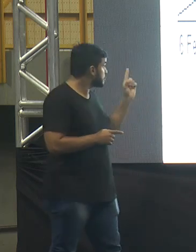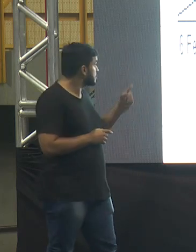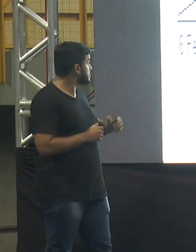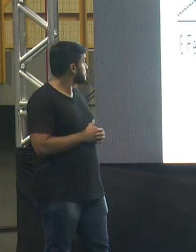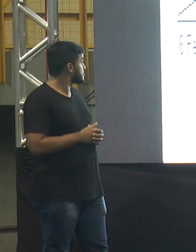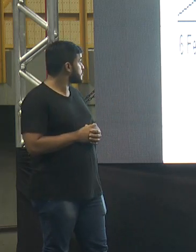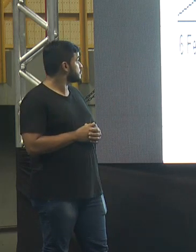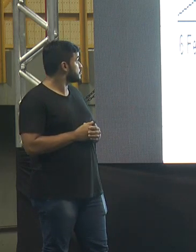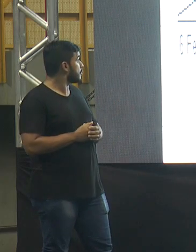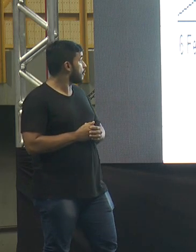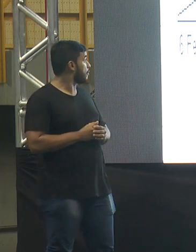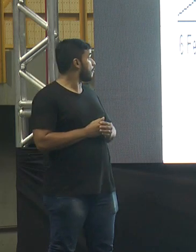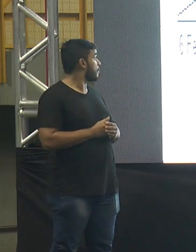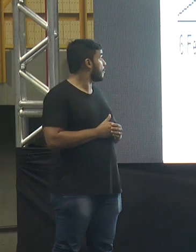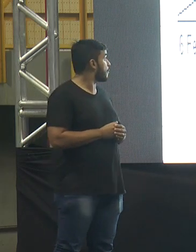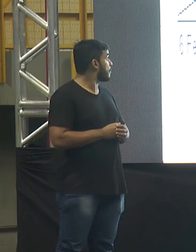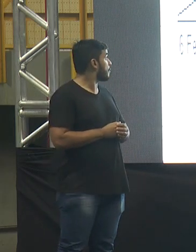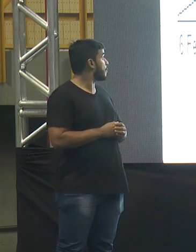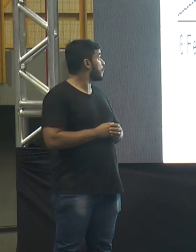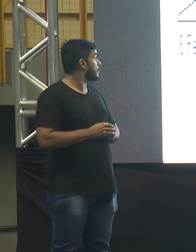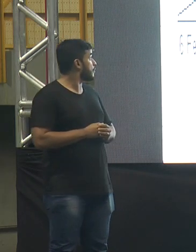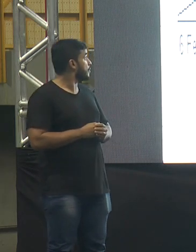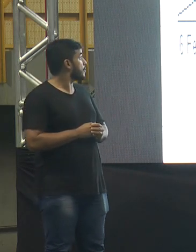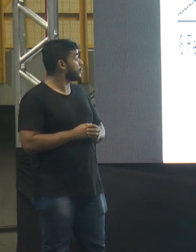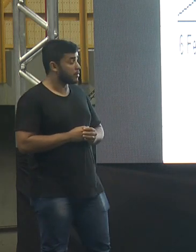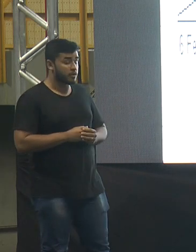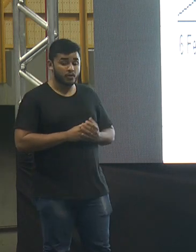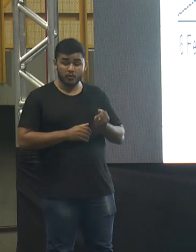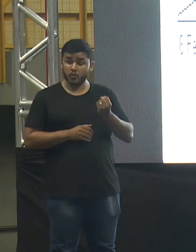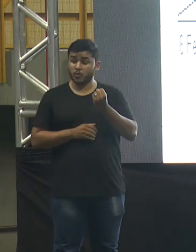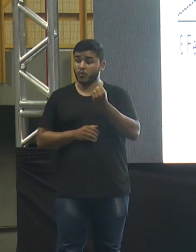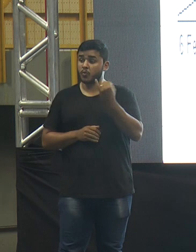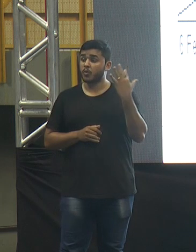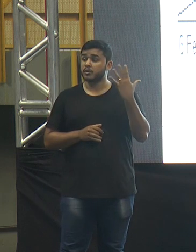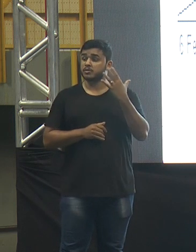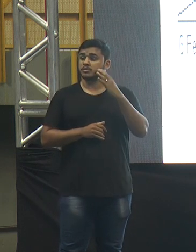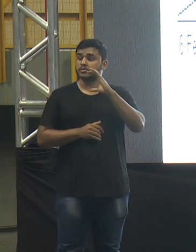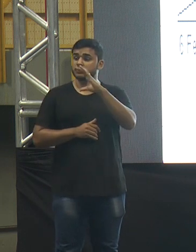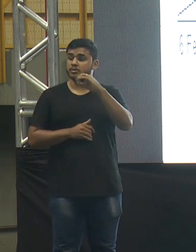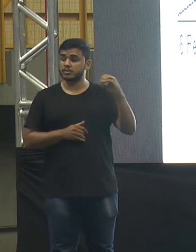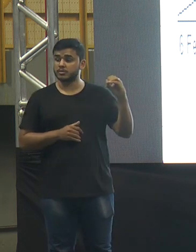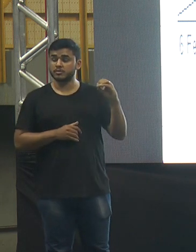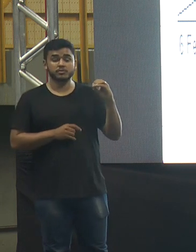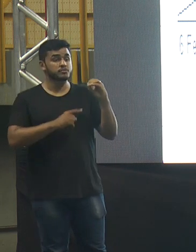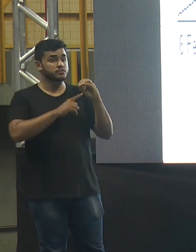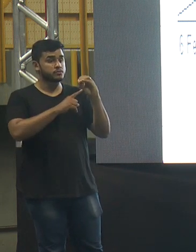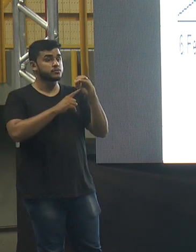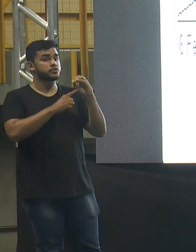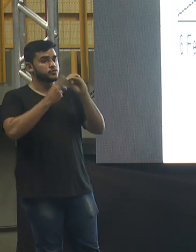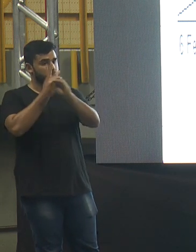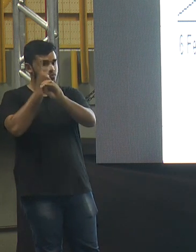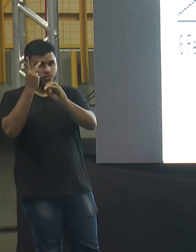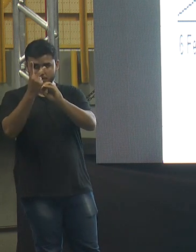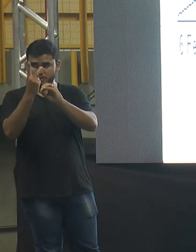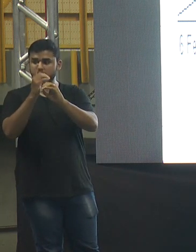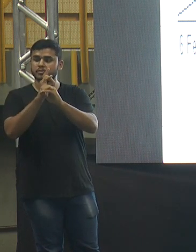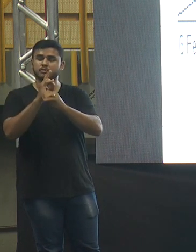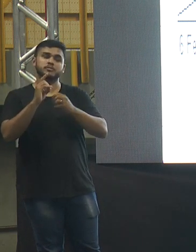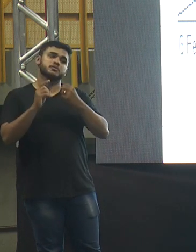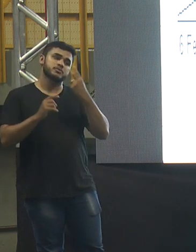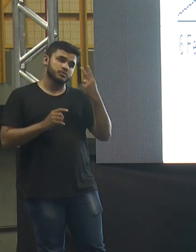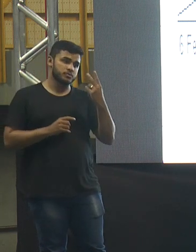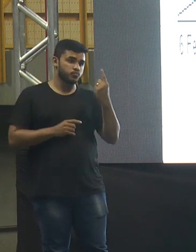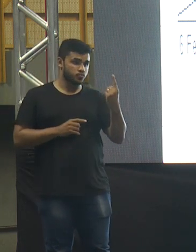tá vendo na reação 2? Na reação 2, tu tem quantas moléculas de CO? 2. Na reação 3, tu tem quantas moléculas de